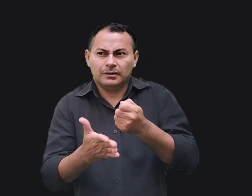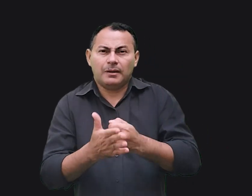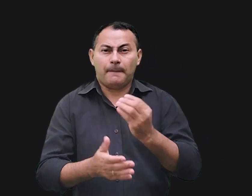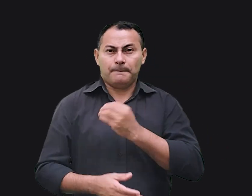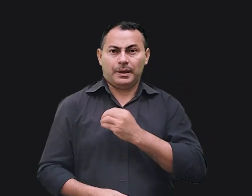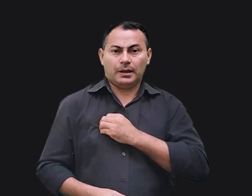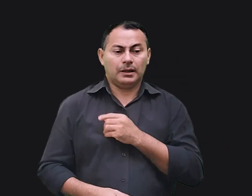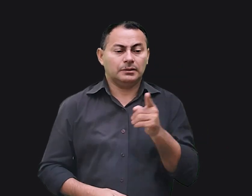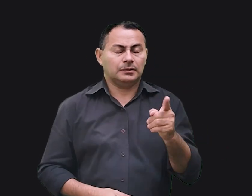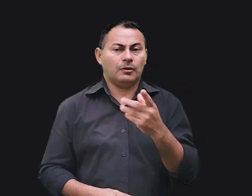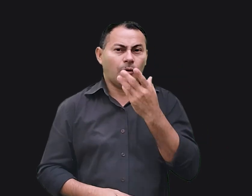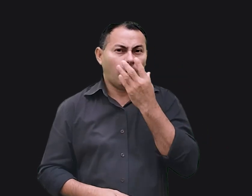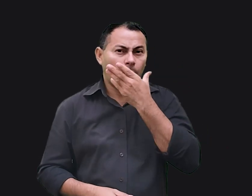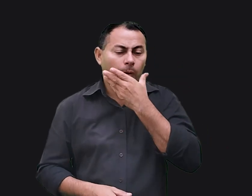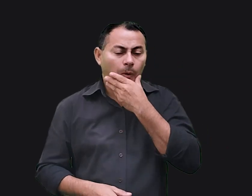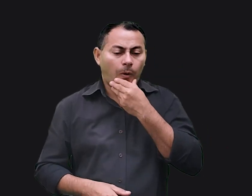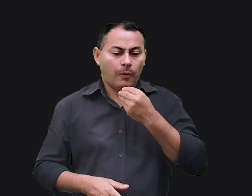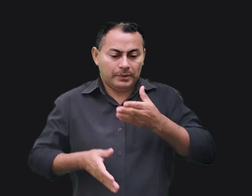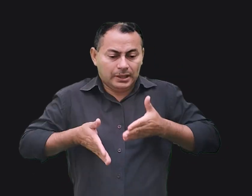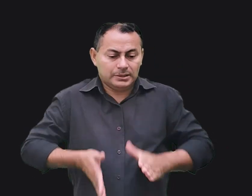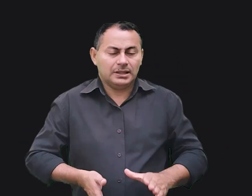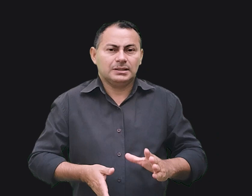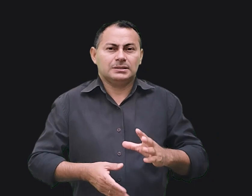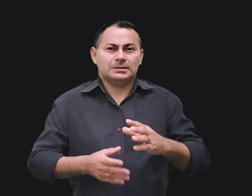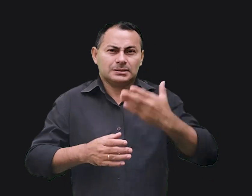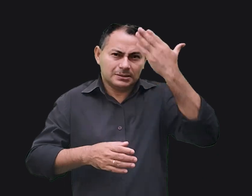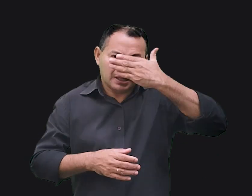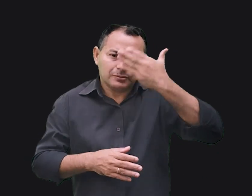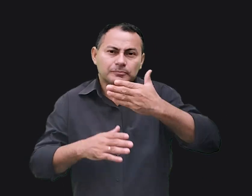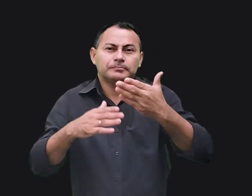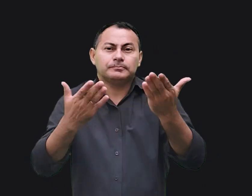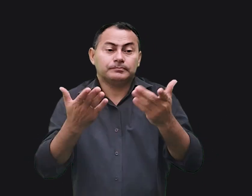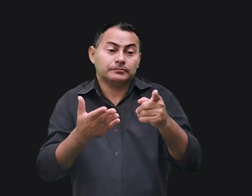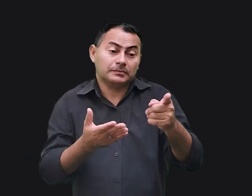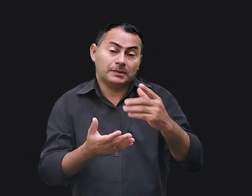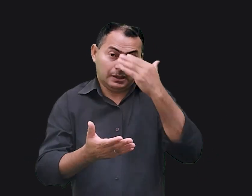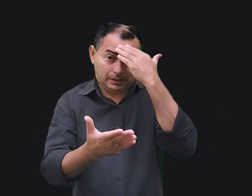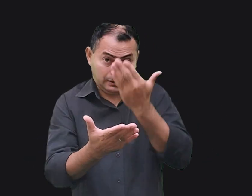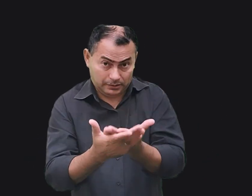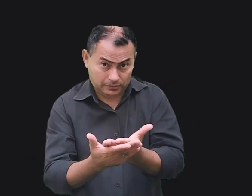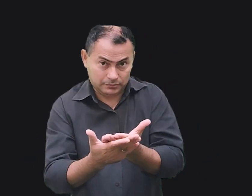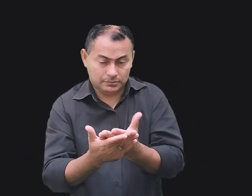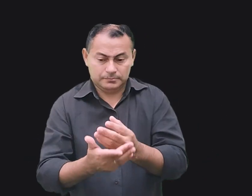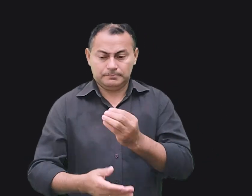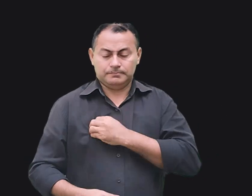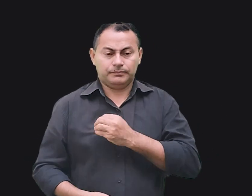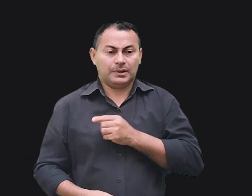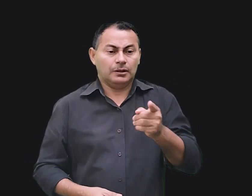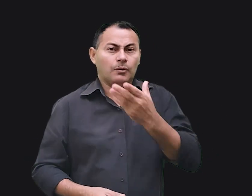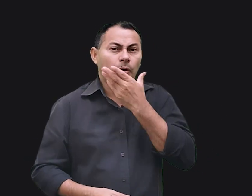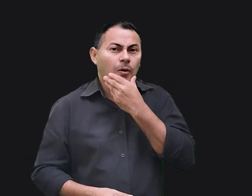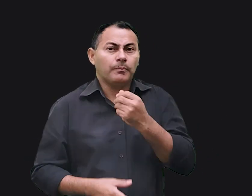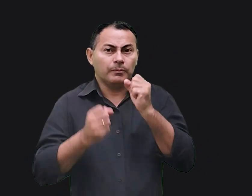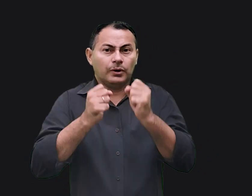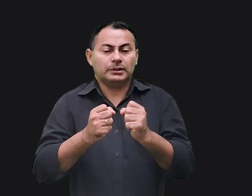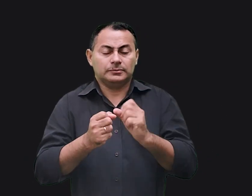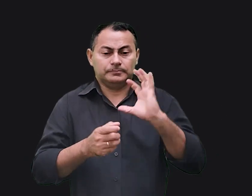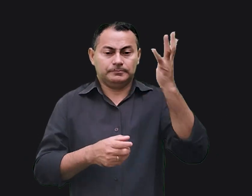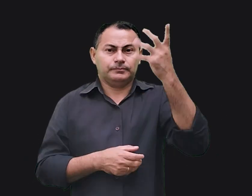ter pecado para que aquele homem nascesse cego. Bom, se eles acreditavam que os pecados daquele homem poderiam ter